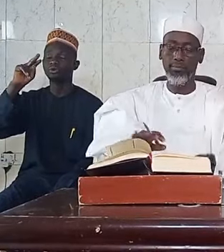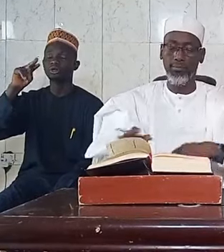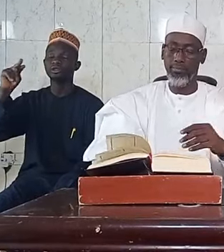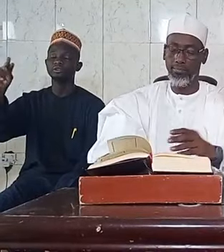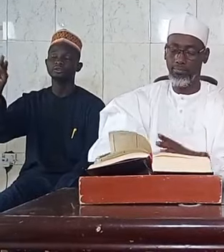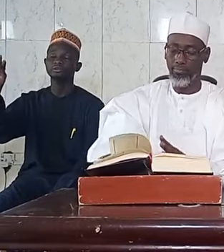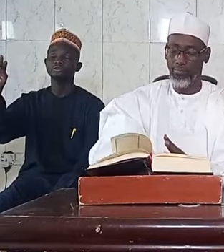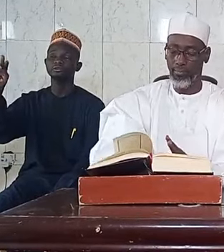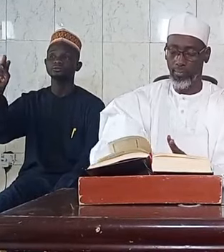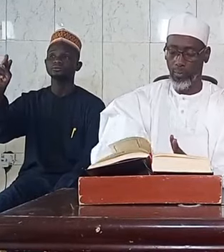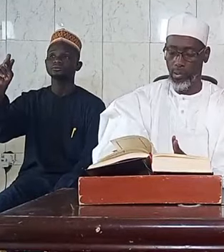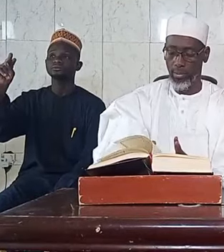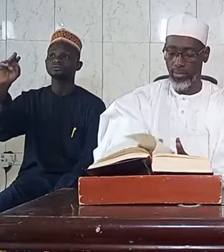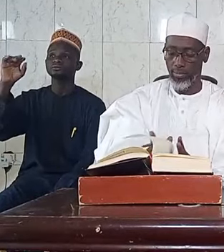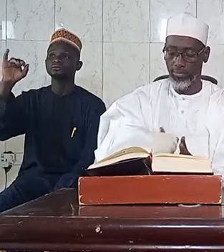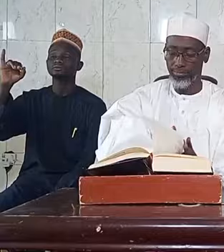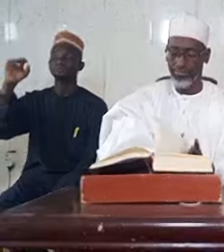الشيطان